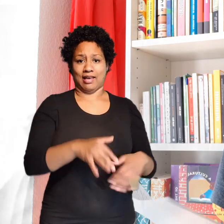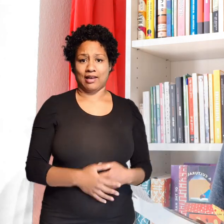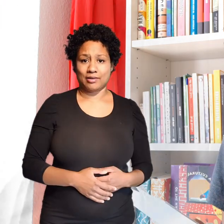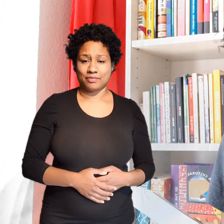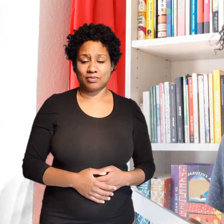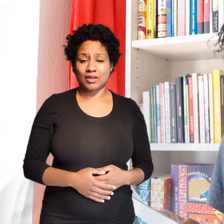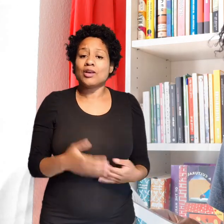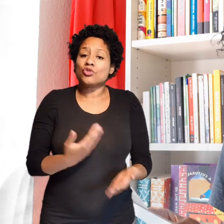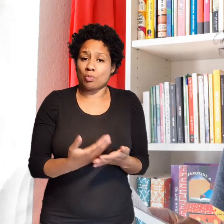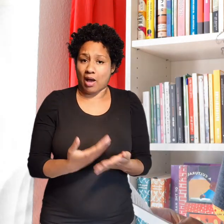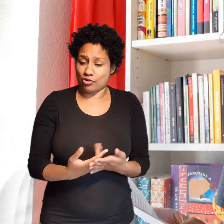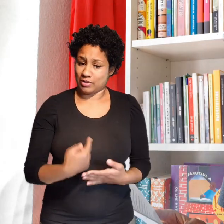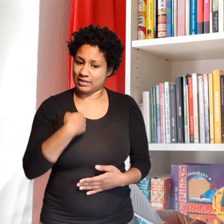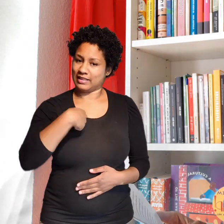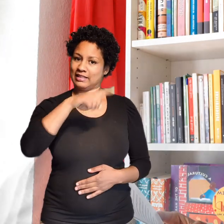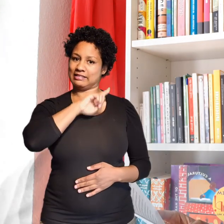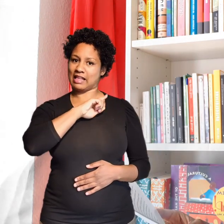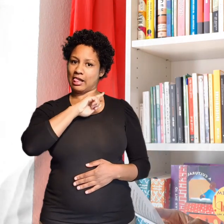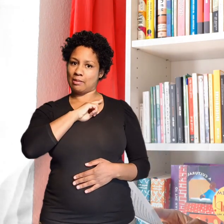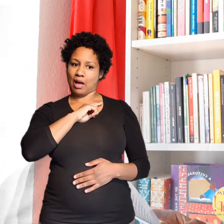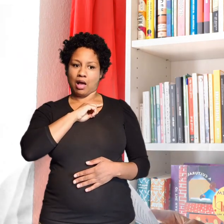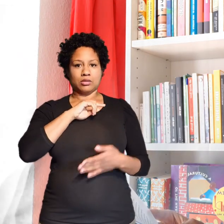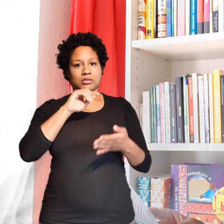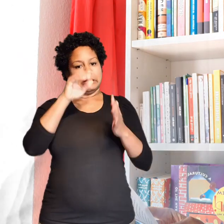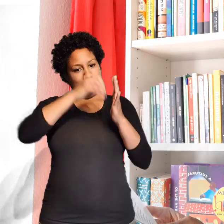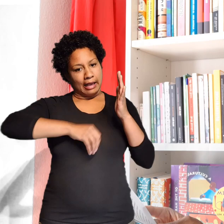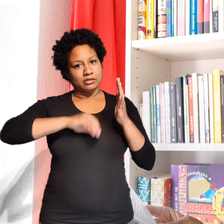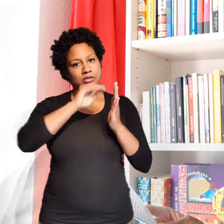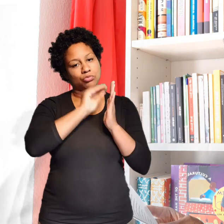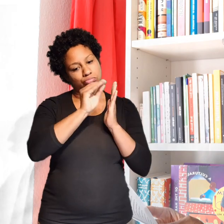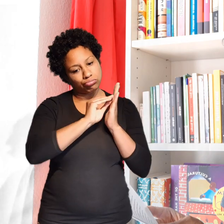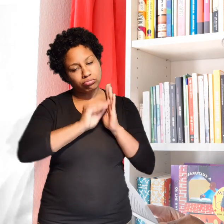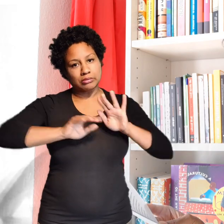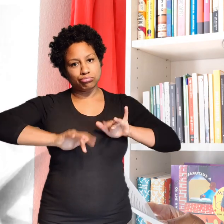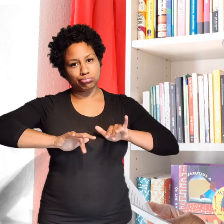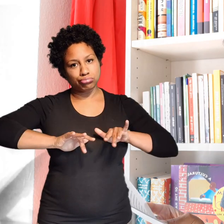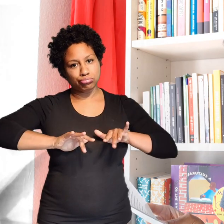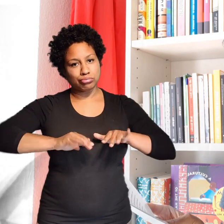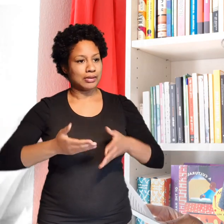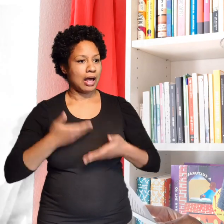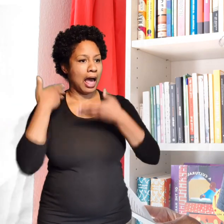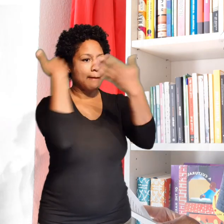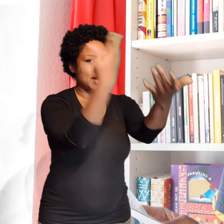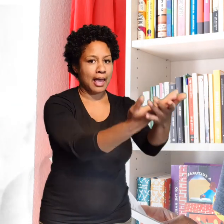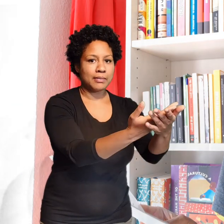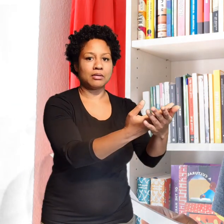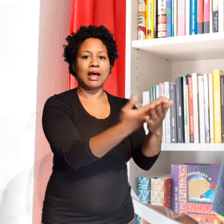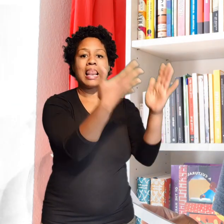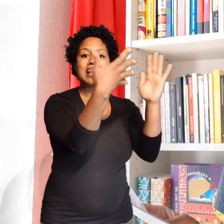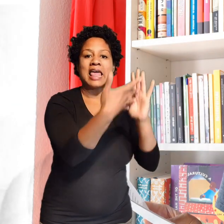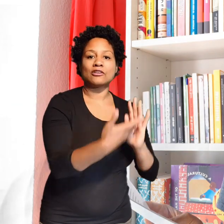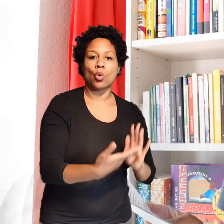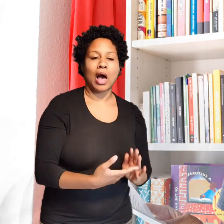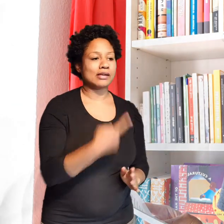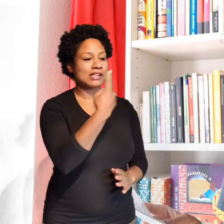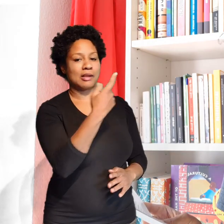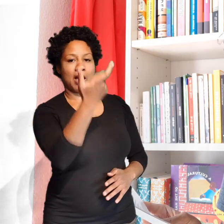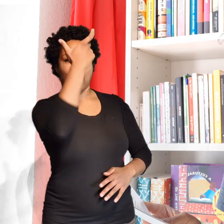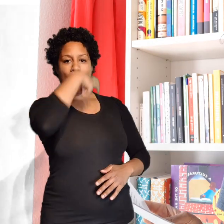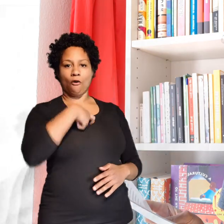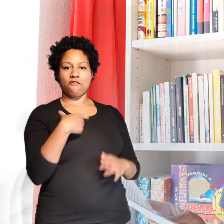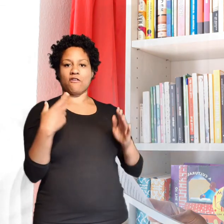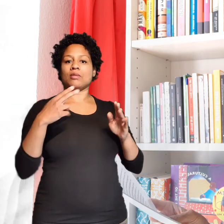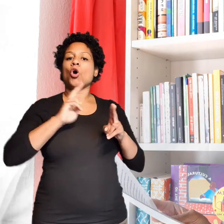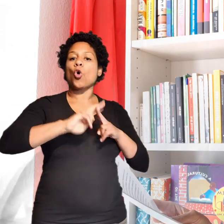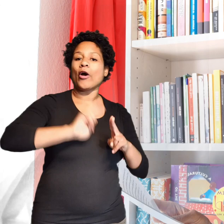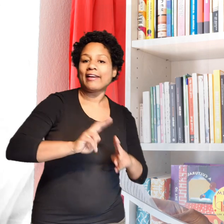Viel zu oft habe ich die ärgerliche Erfahrung gemacht, dass ein Text von mir im Lektorat korrigiert und